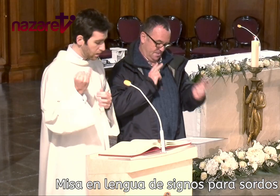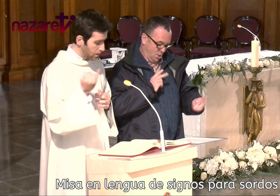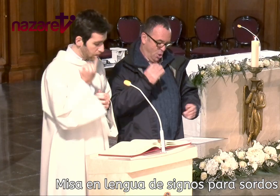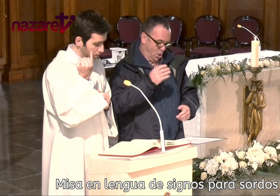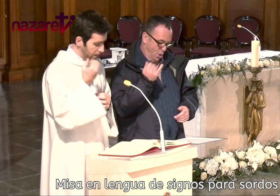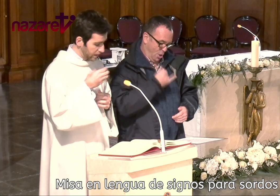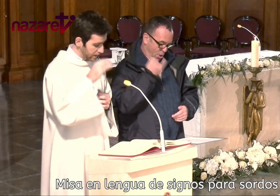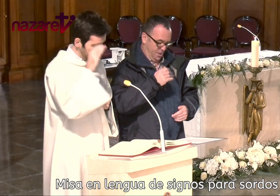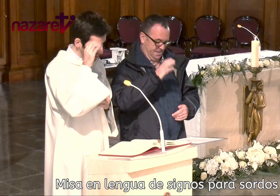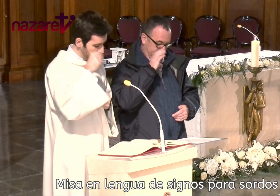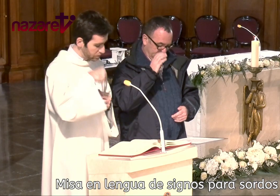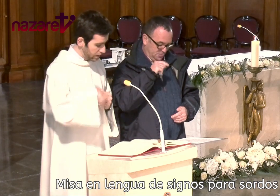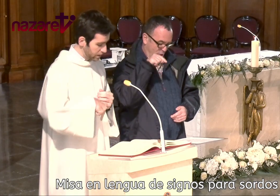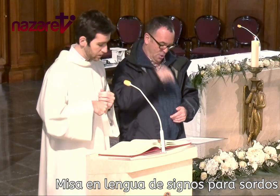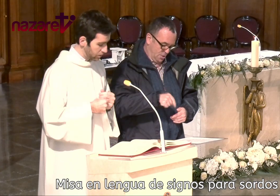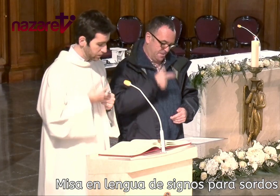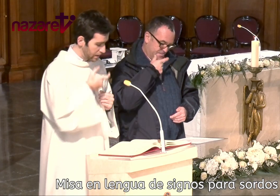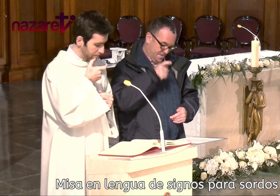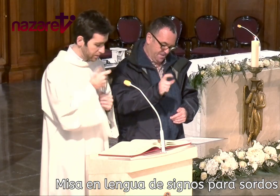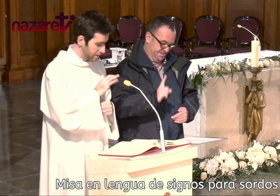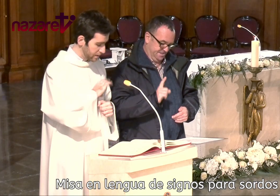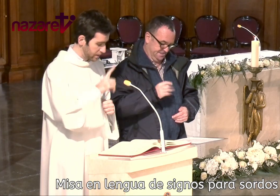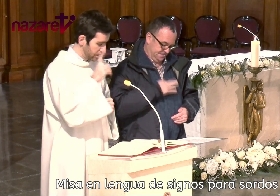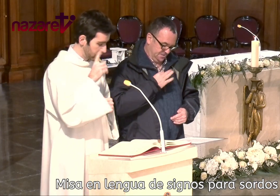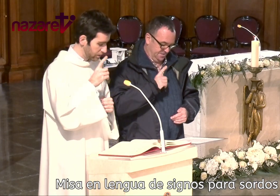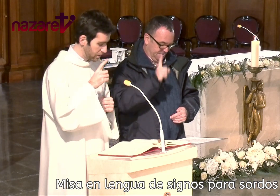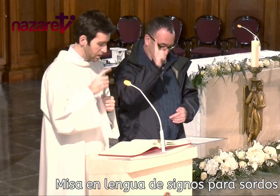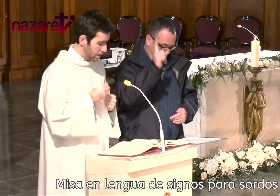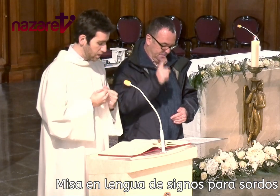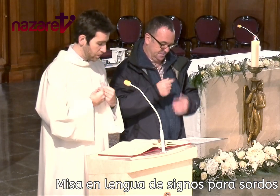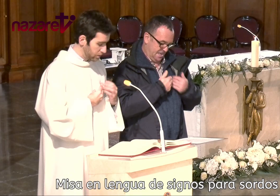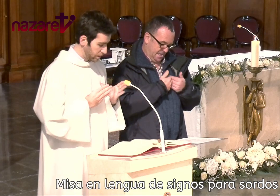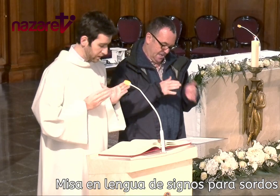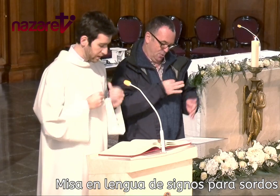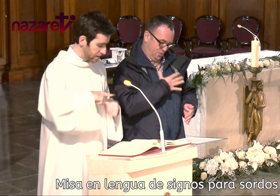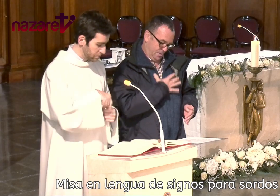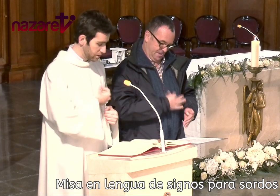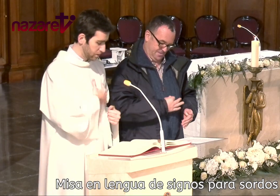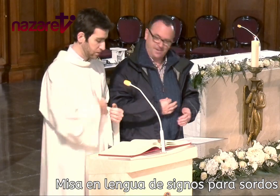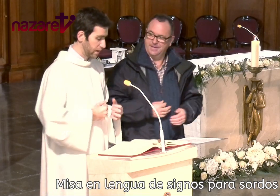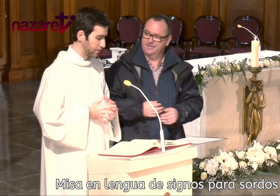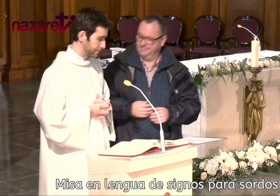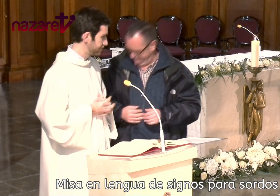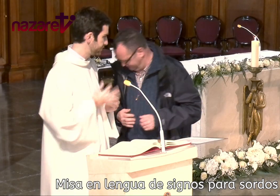ojalá escuchéis hoy la voz del señor endurezca jce vuestro corazón